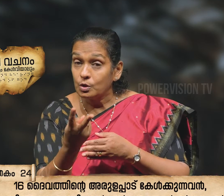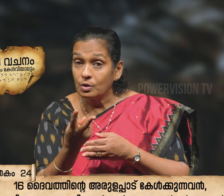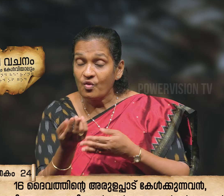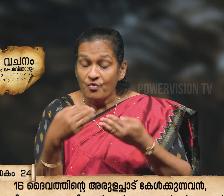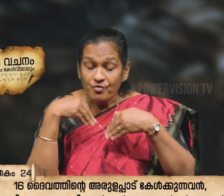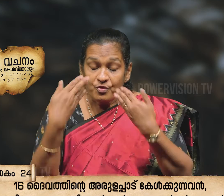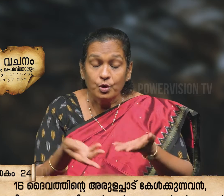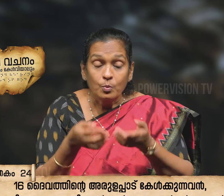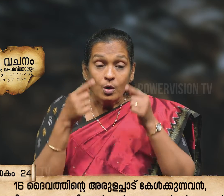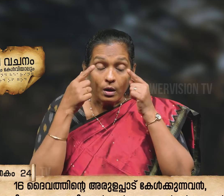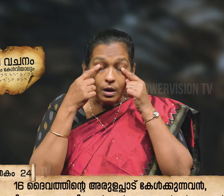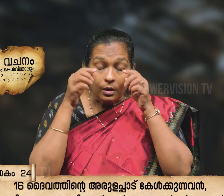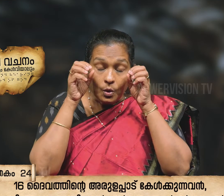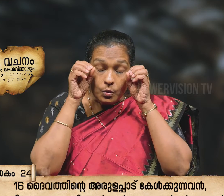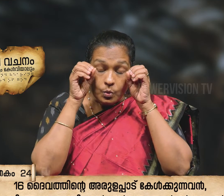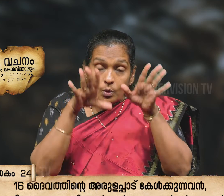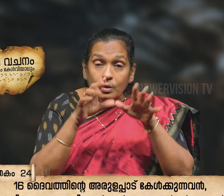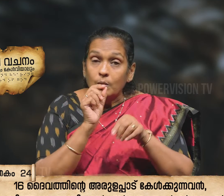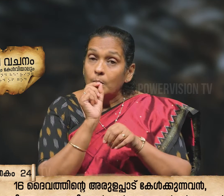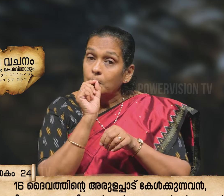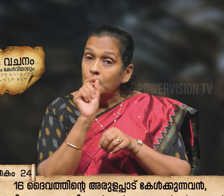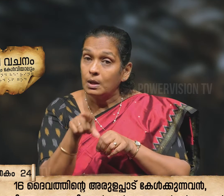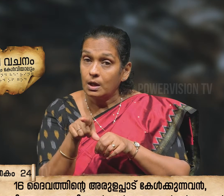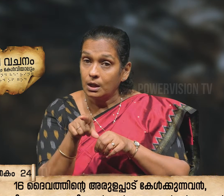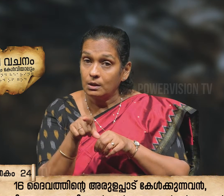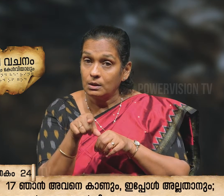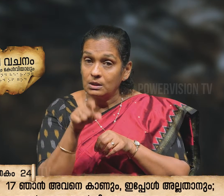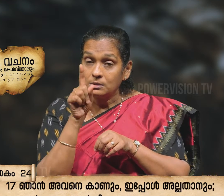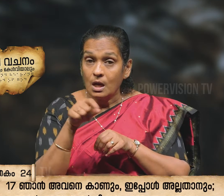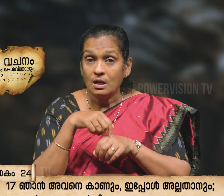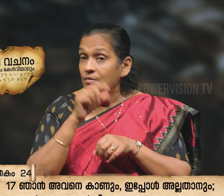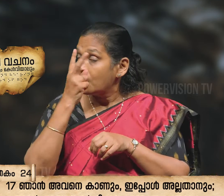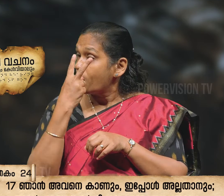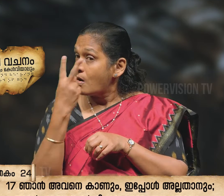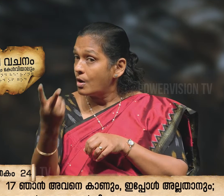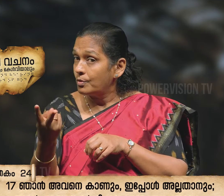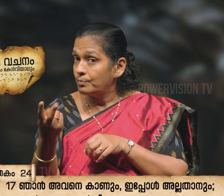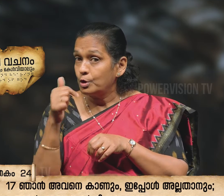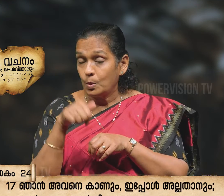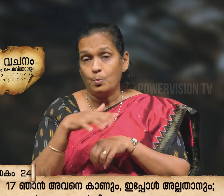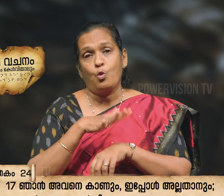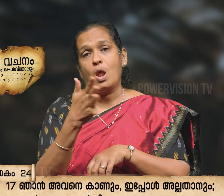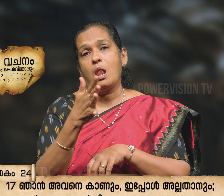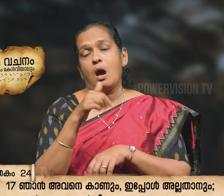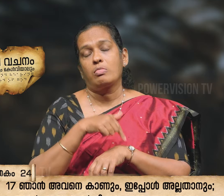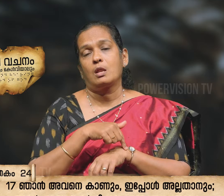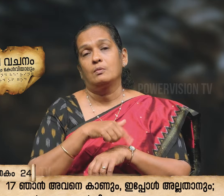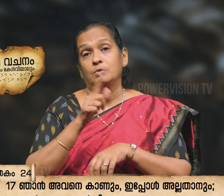വീഴുമ്പോൾ കണ്ണ് തുറന്നിരിക്കുന്നവൻ പറയുന്നത്, ഞാൻ അവനെ കാണും, ഇപ്പോൾ അല്ലതാനും ഞാൻ